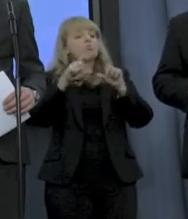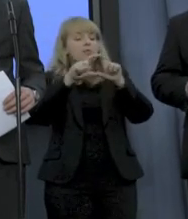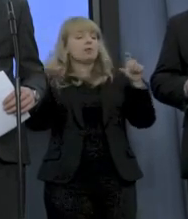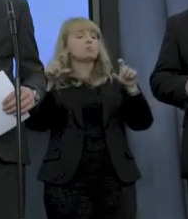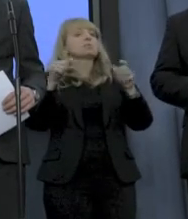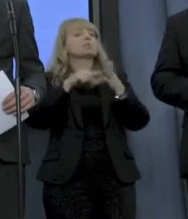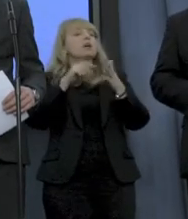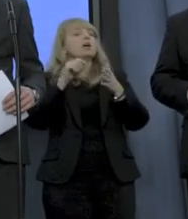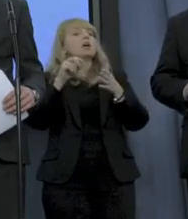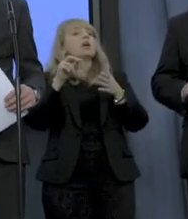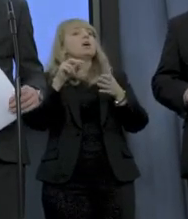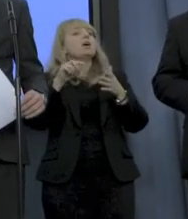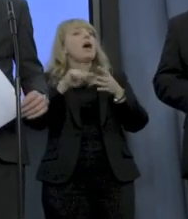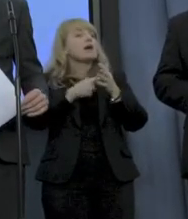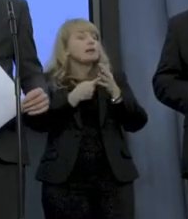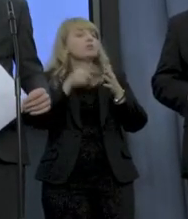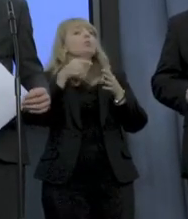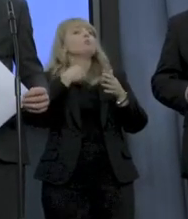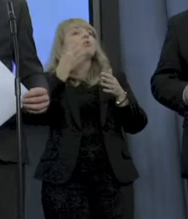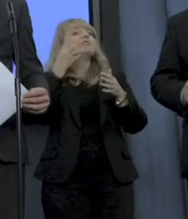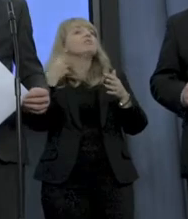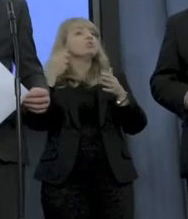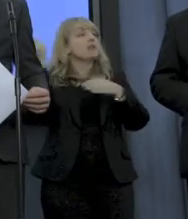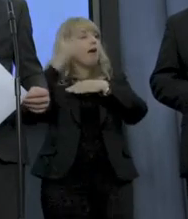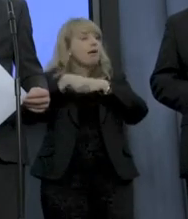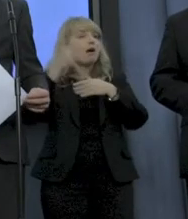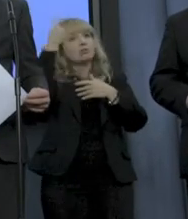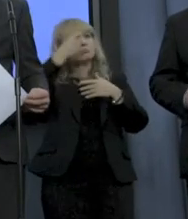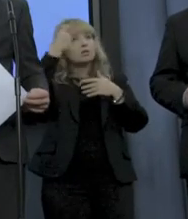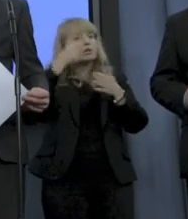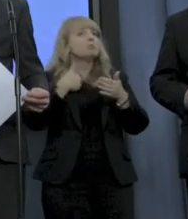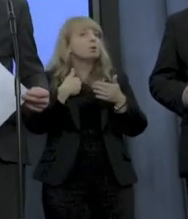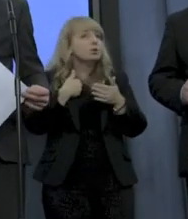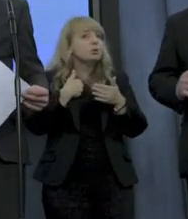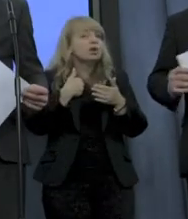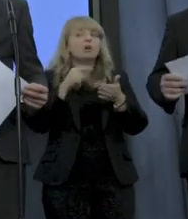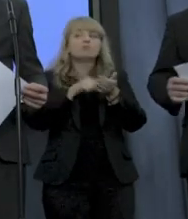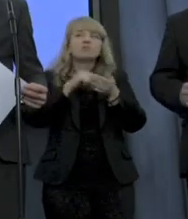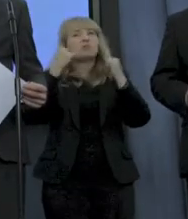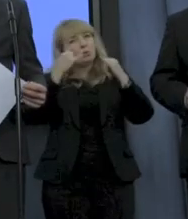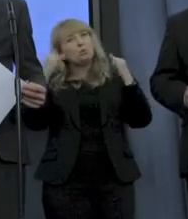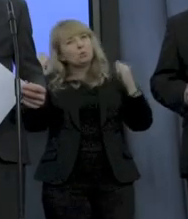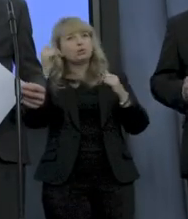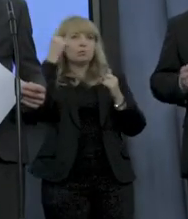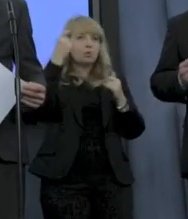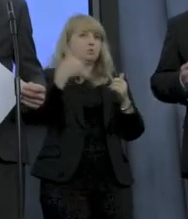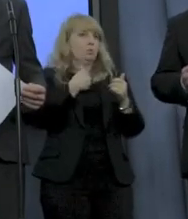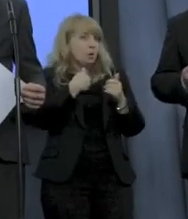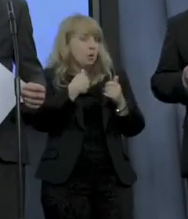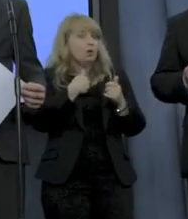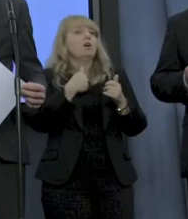że ta osoba wcześniej była karana za jazdę pod wpływem spożycia alkoholu. To są różne pomysły,